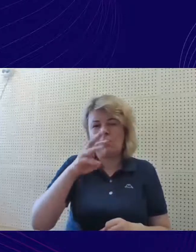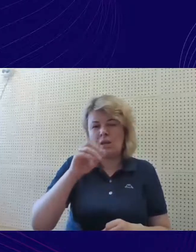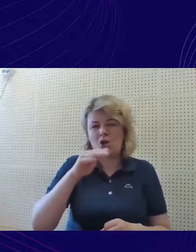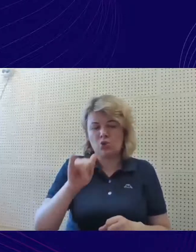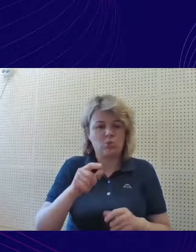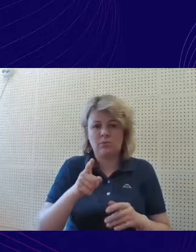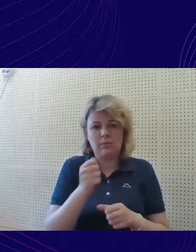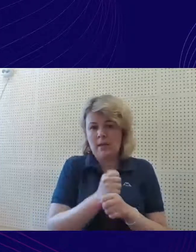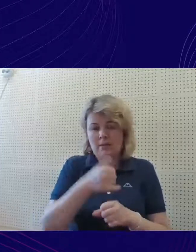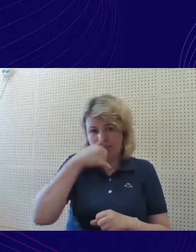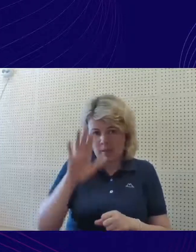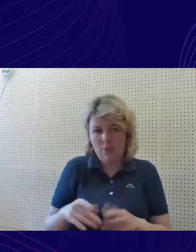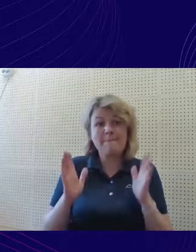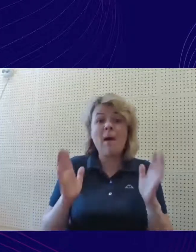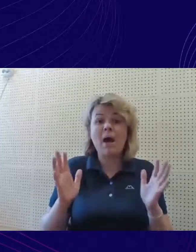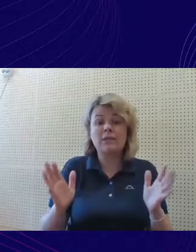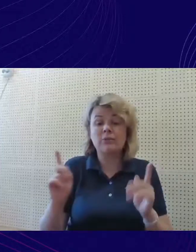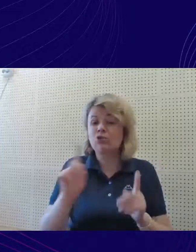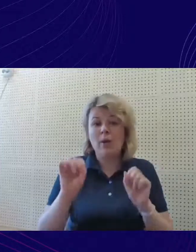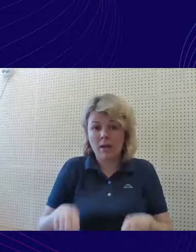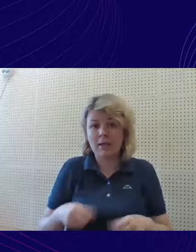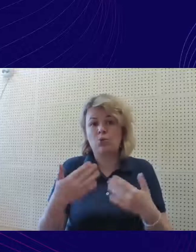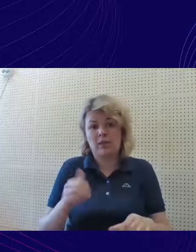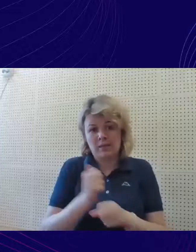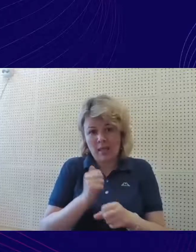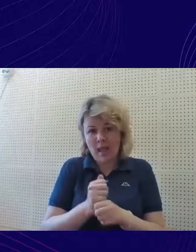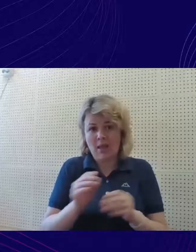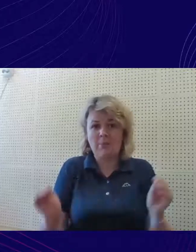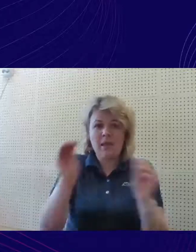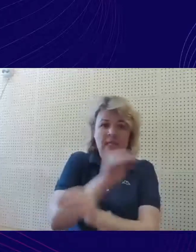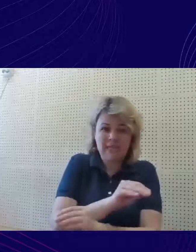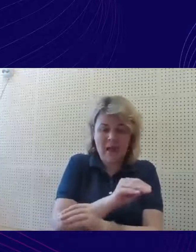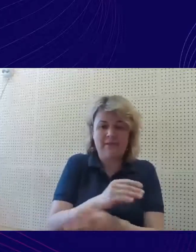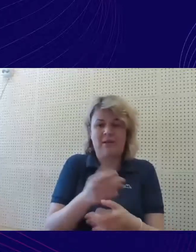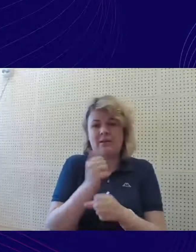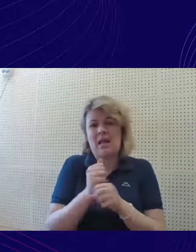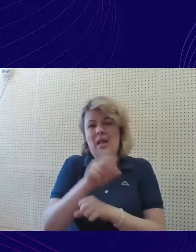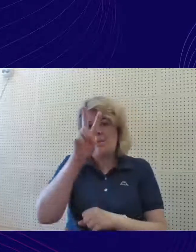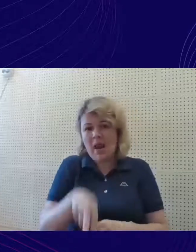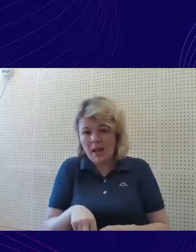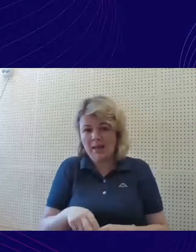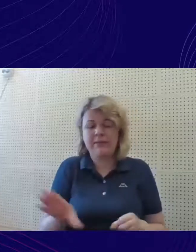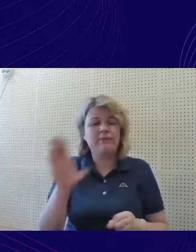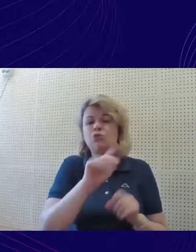позволялось, сделано. Все, что могли, переставили, все, что могли, запараллелили, все, что могли,